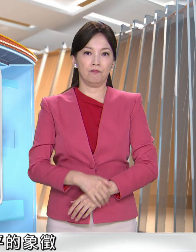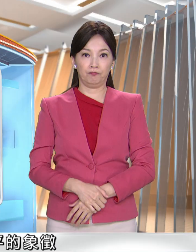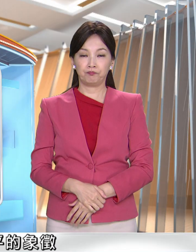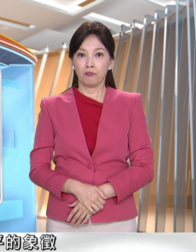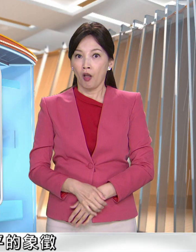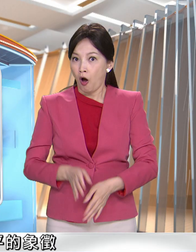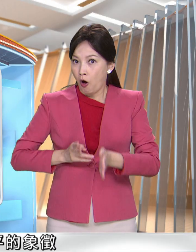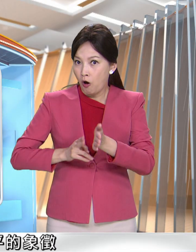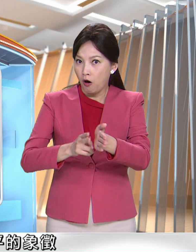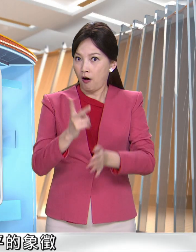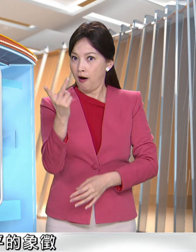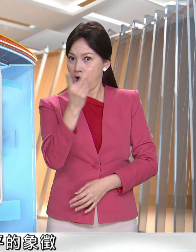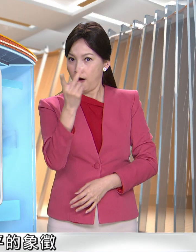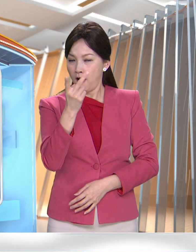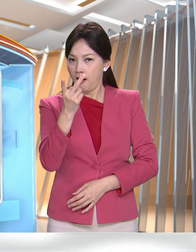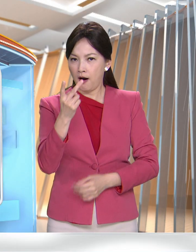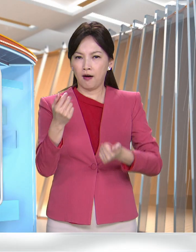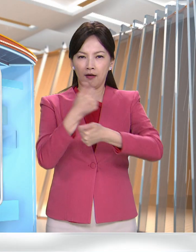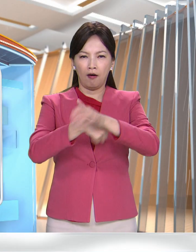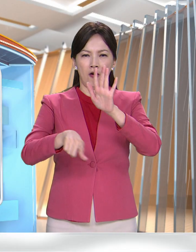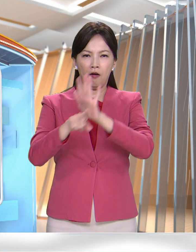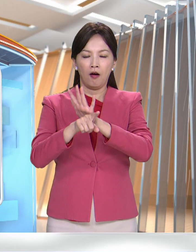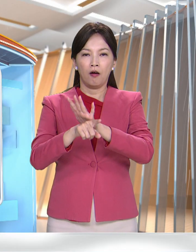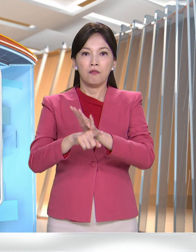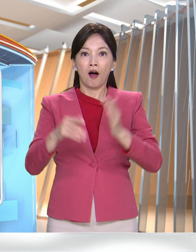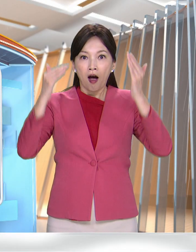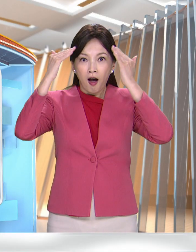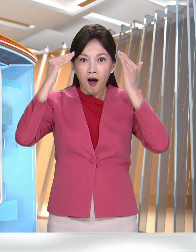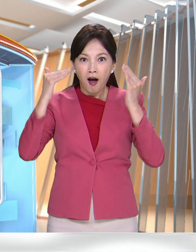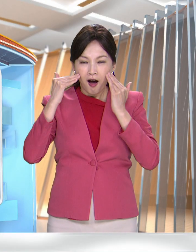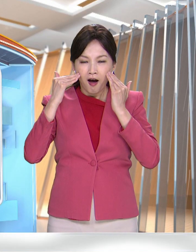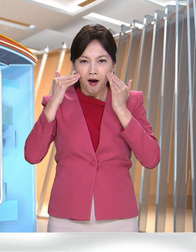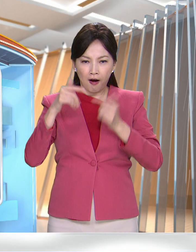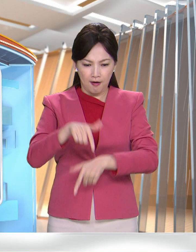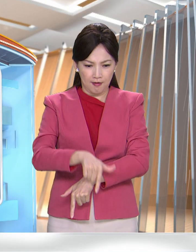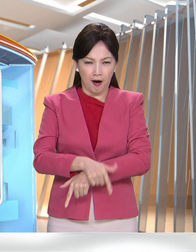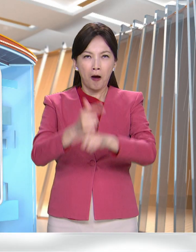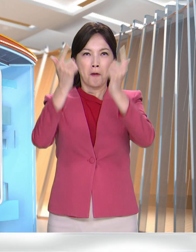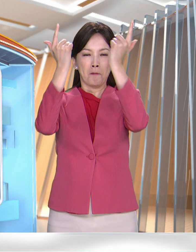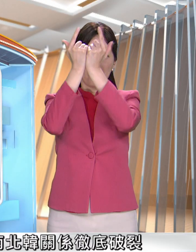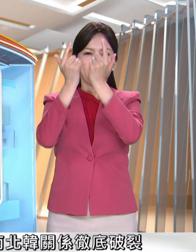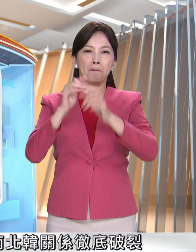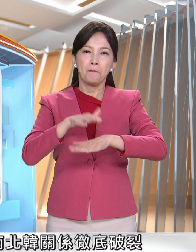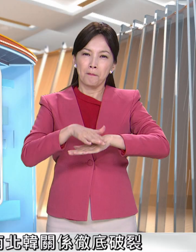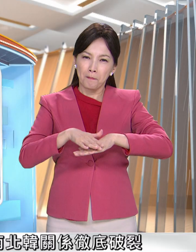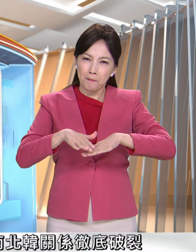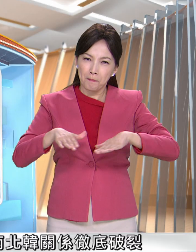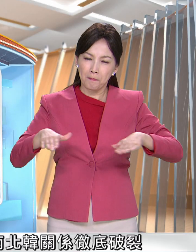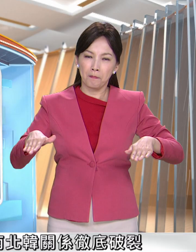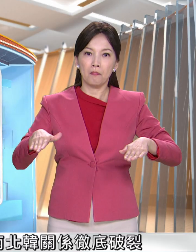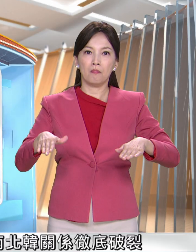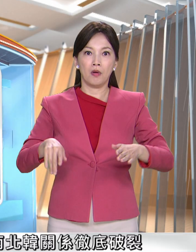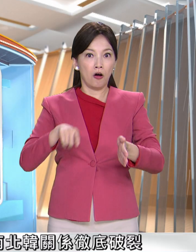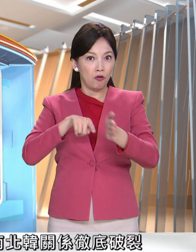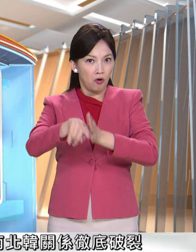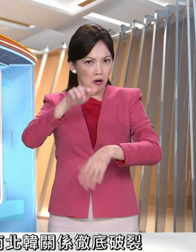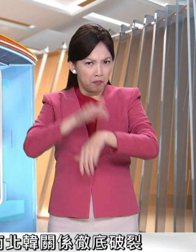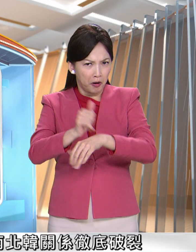因此就有评论指出，北韩的大动作是代表南